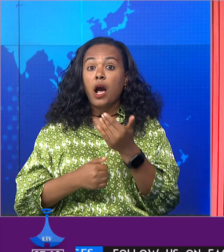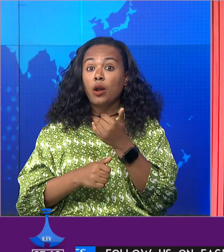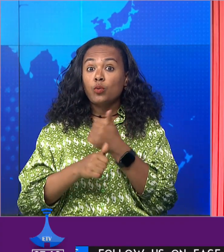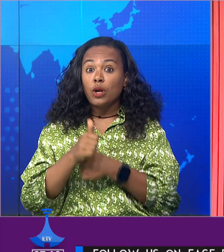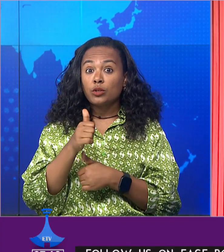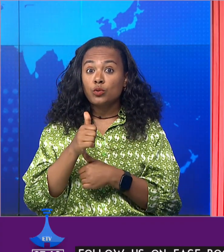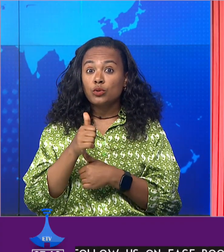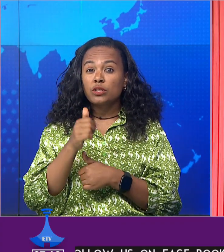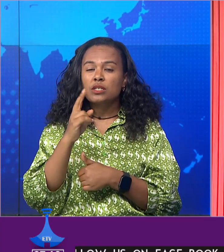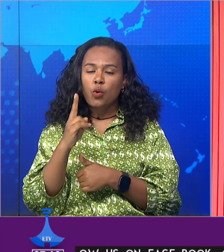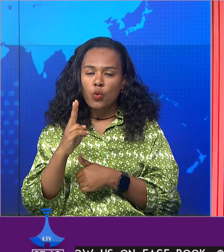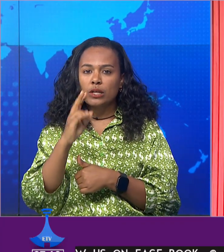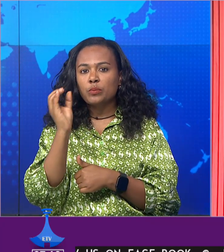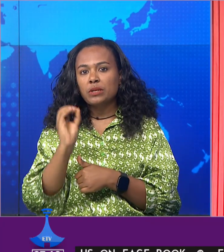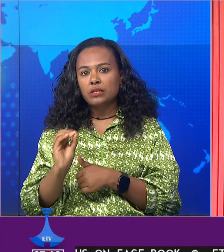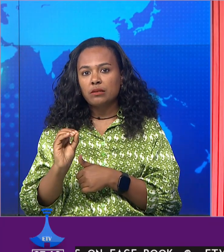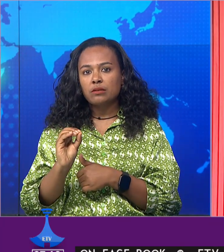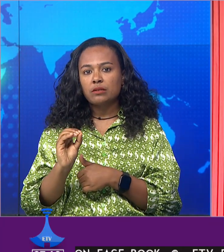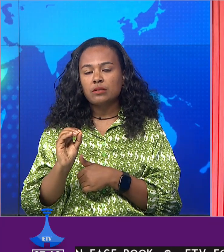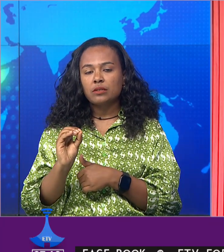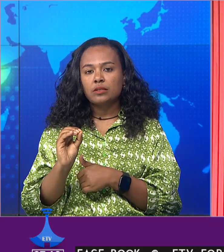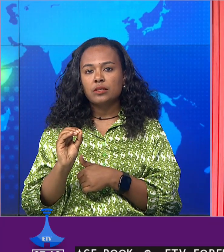ጉዳተኞች እስከ 2% የሚሆን